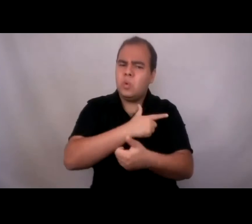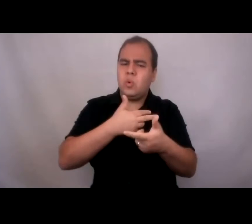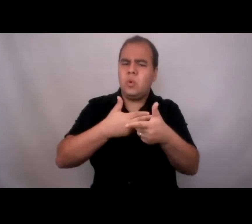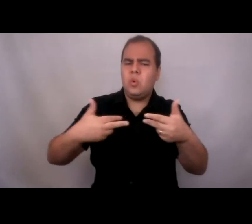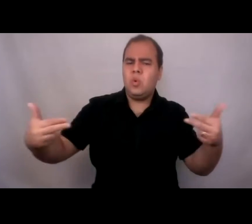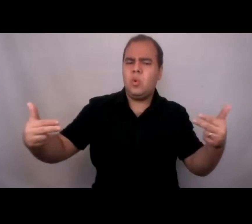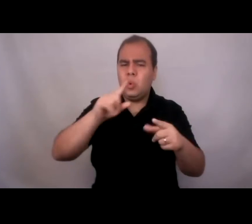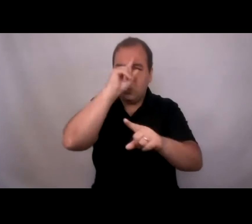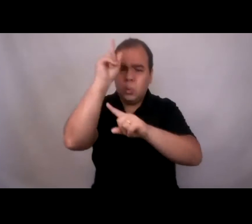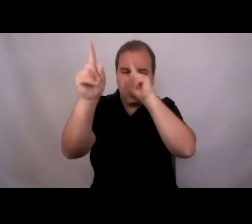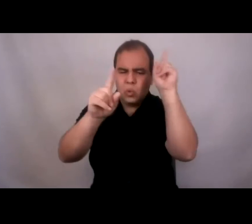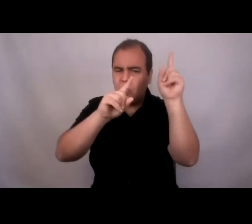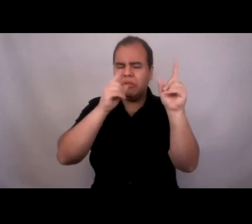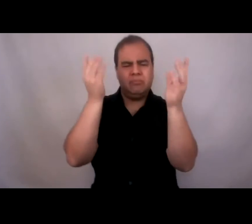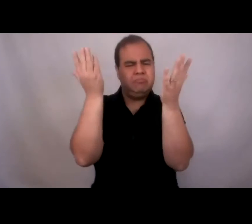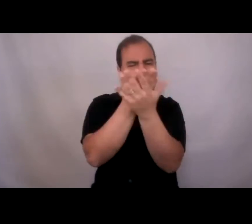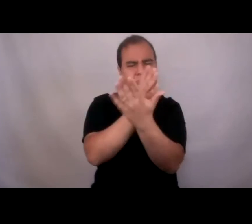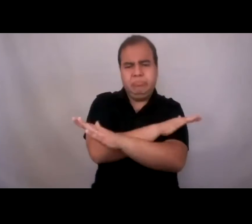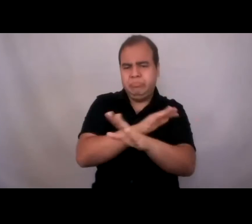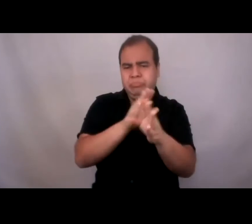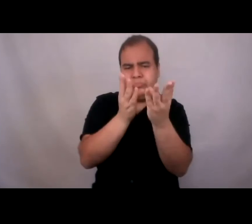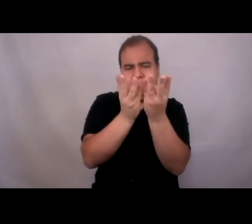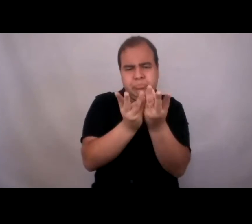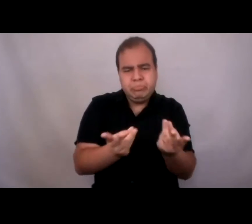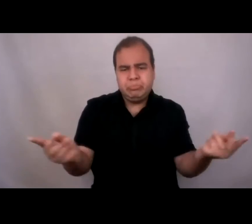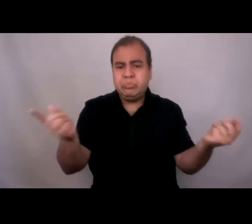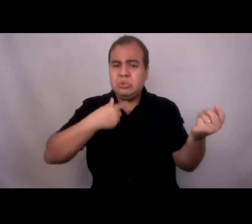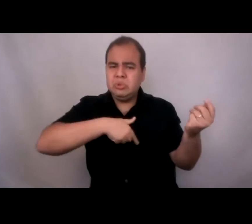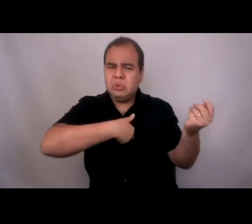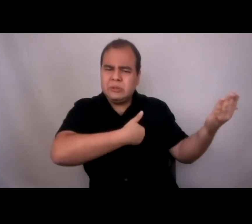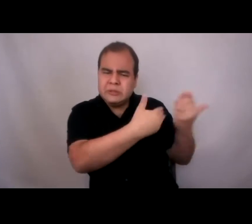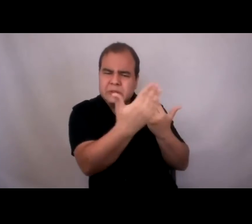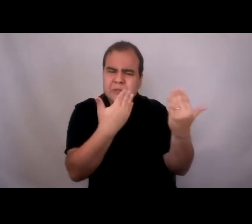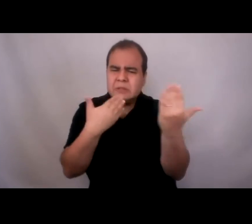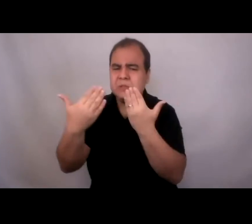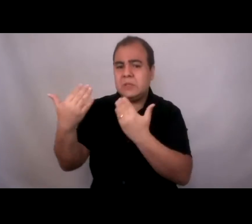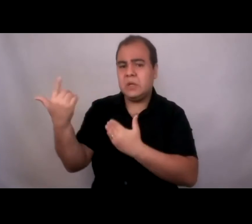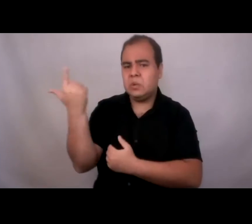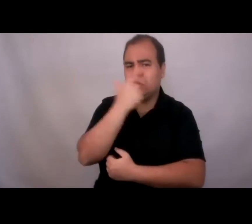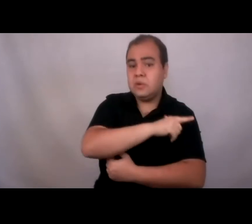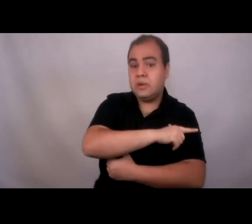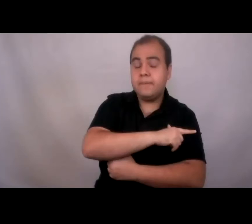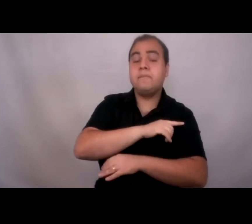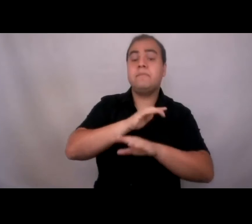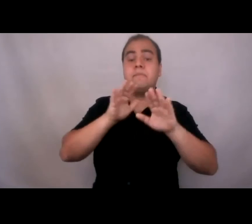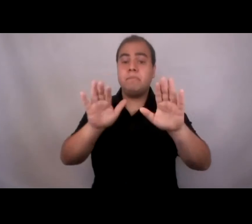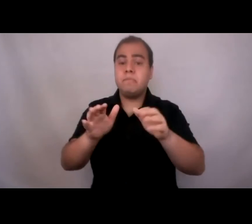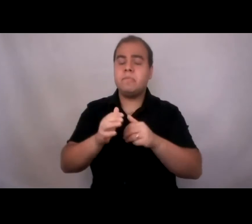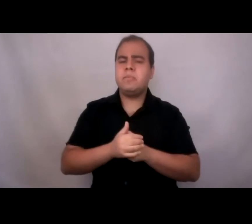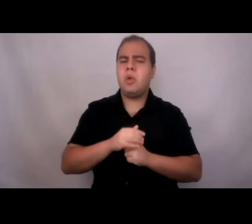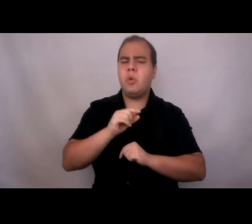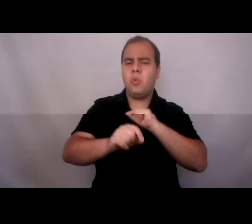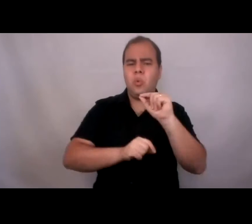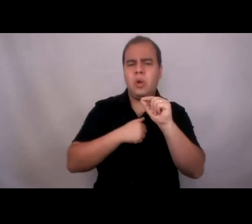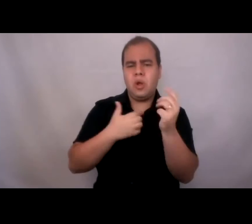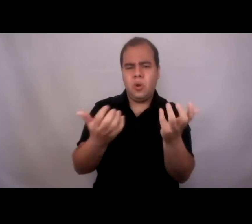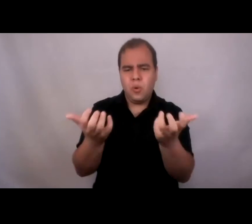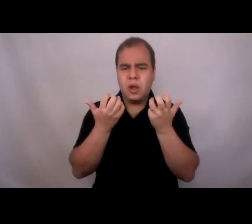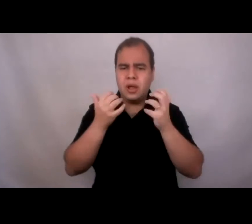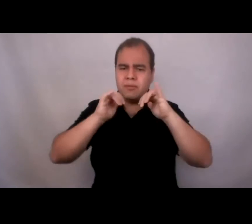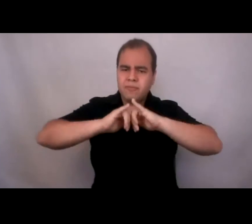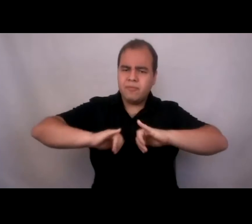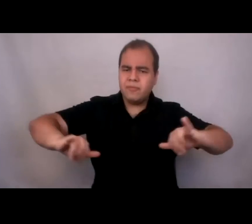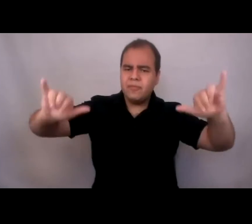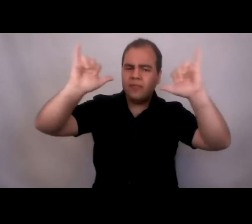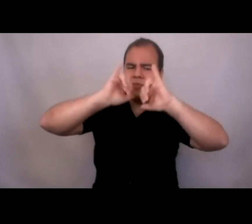dúvidas e também externar nossos acertos, nossas questões. E uma das coisas que eu queria falar um pouquinho sobre